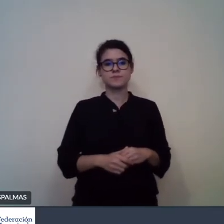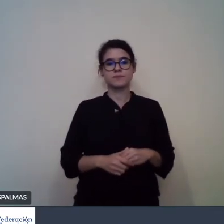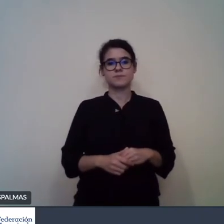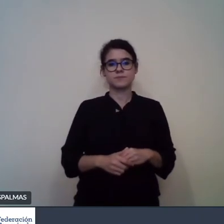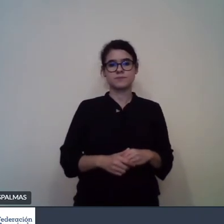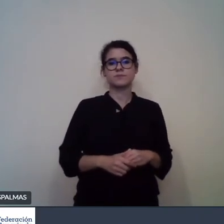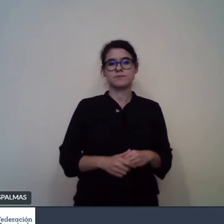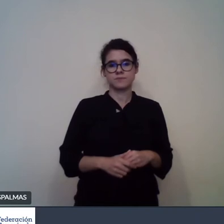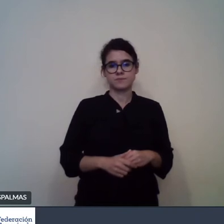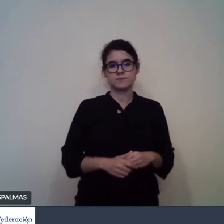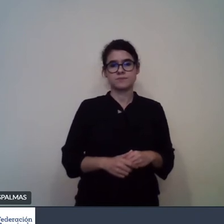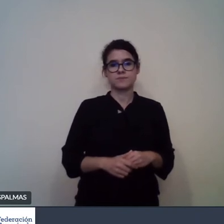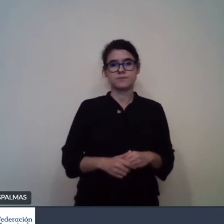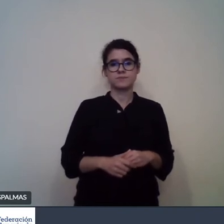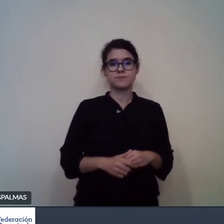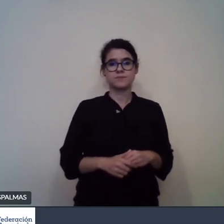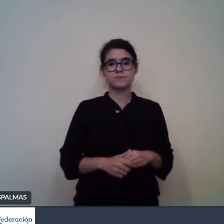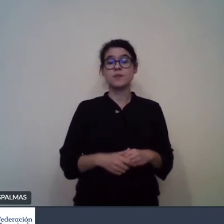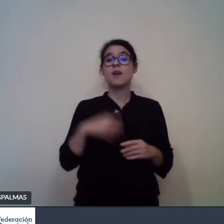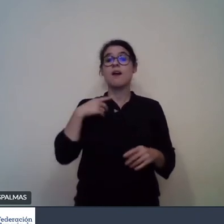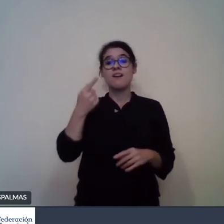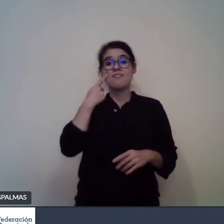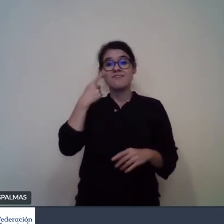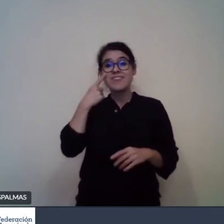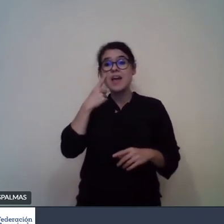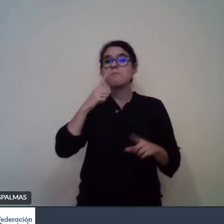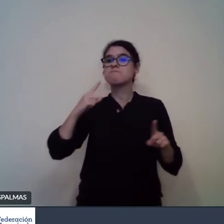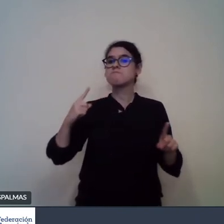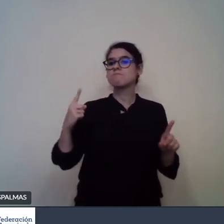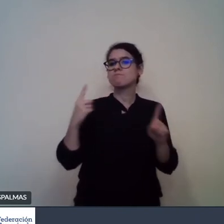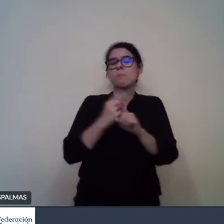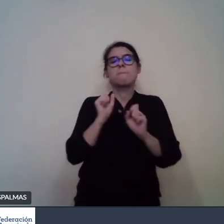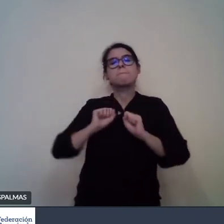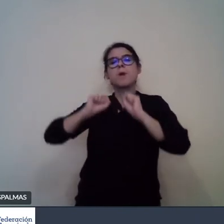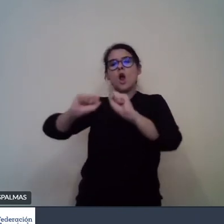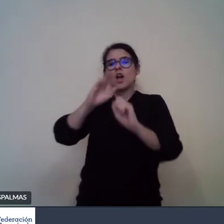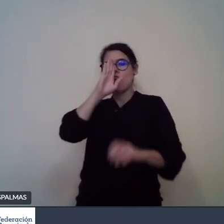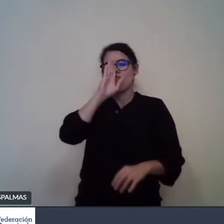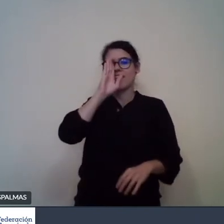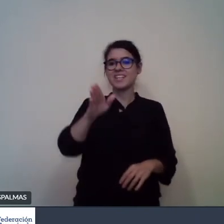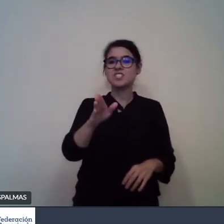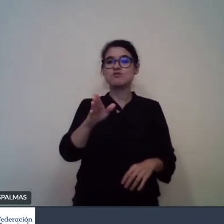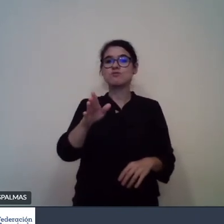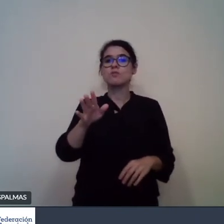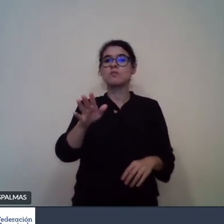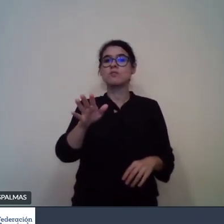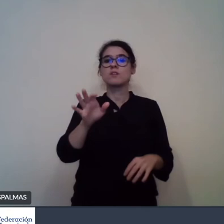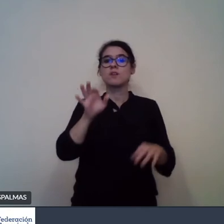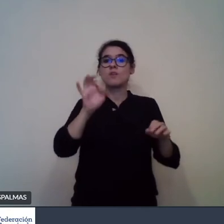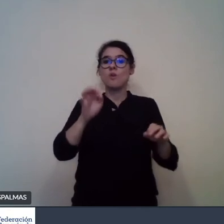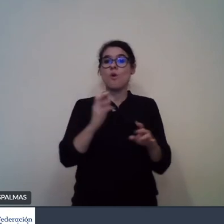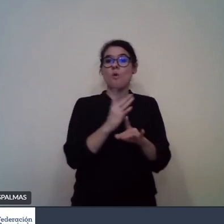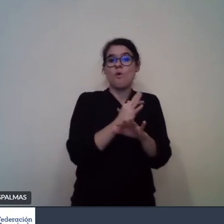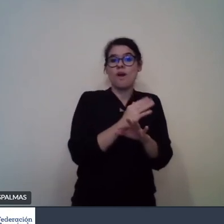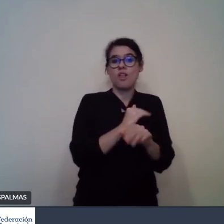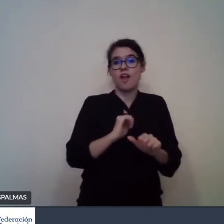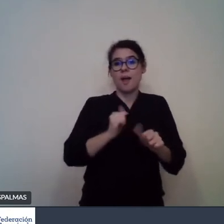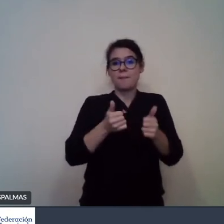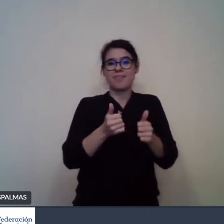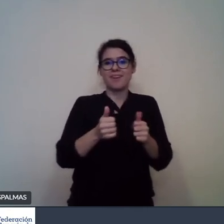Fijaros cómo en el momento en que juega este bloque directo central, se va a producir la continuación. Fijaros en este jugador cómo comienza a buscar la espalda.